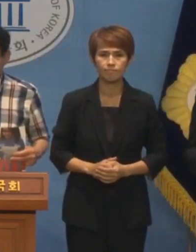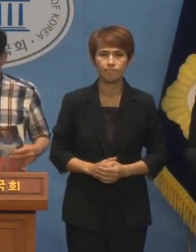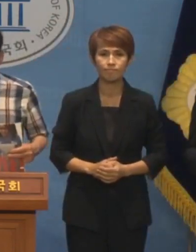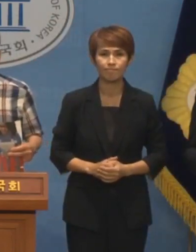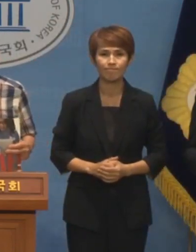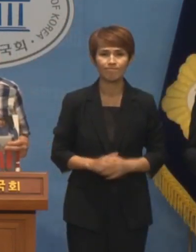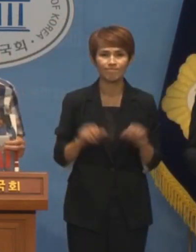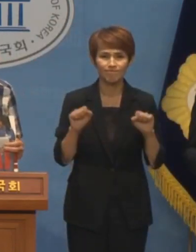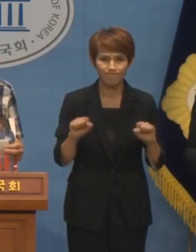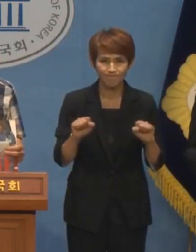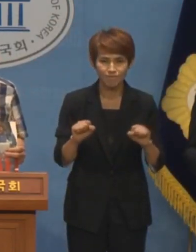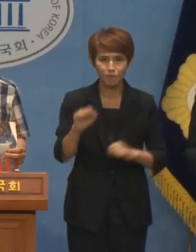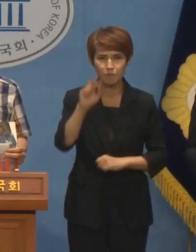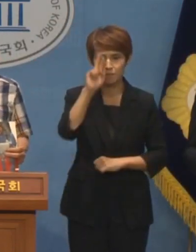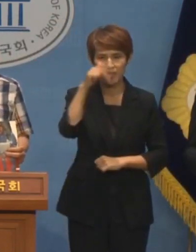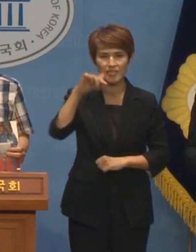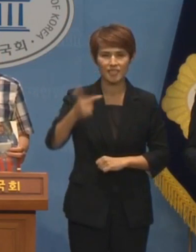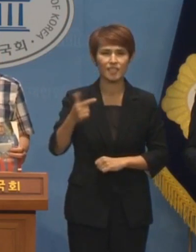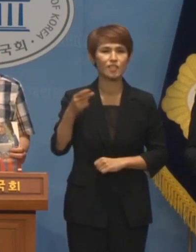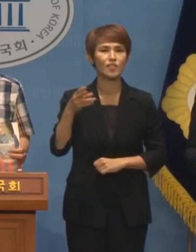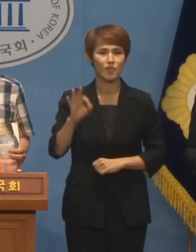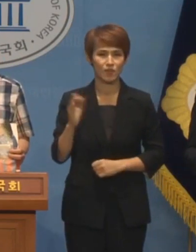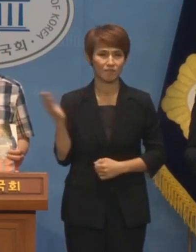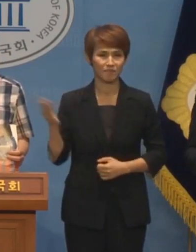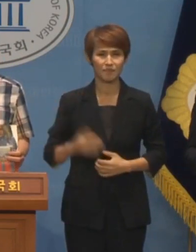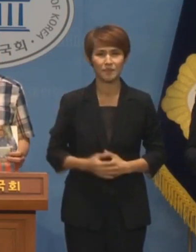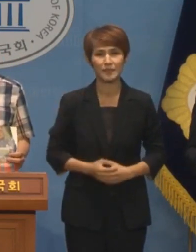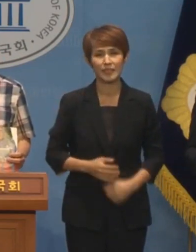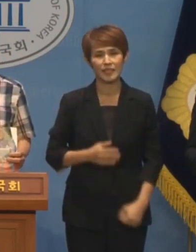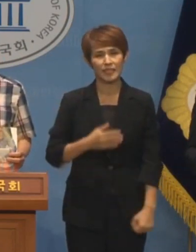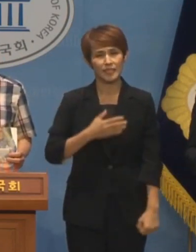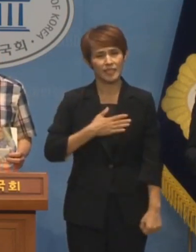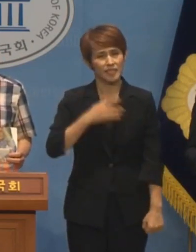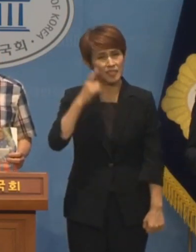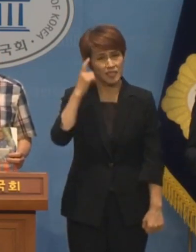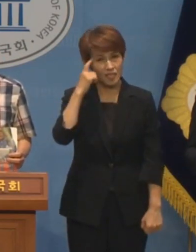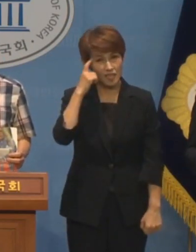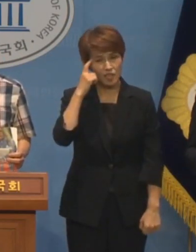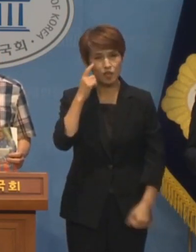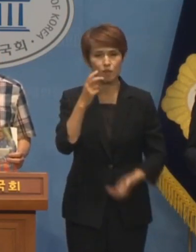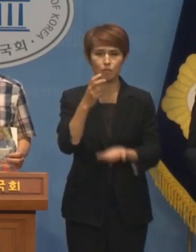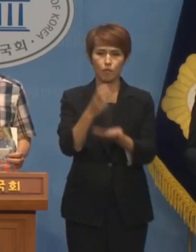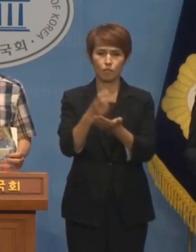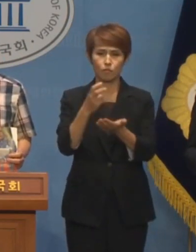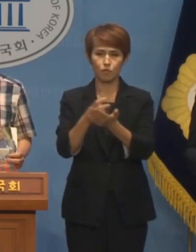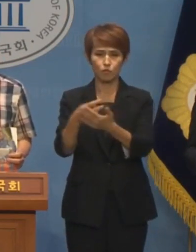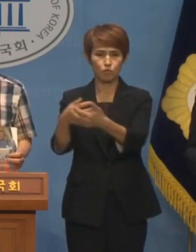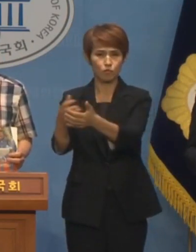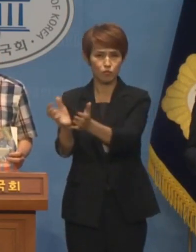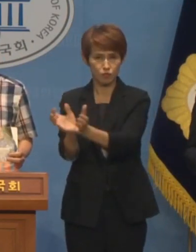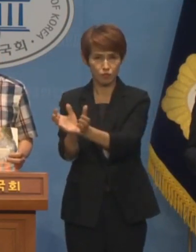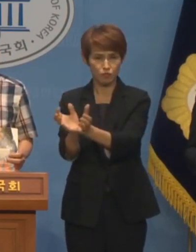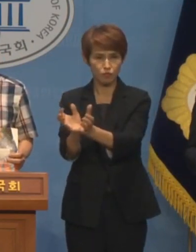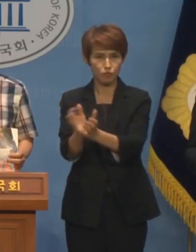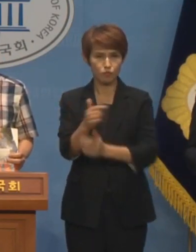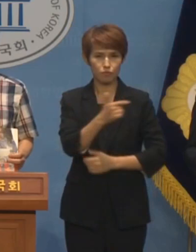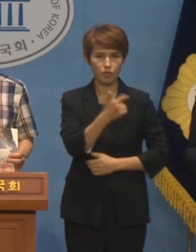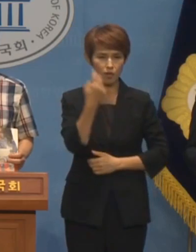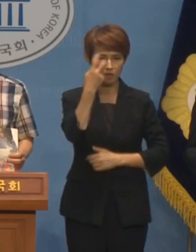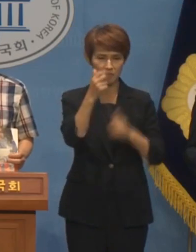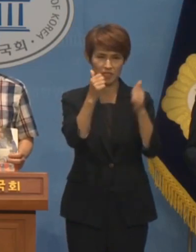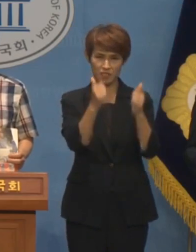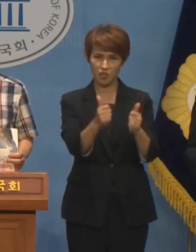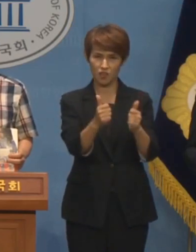네, 안녕하세요. 박진영입니다. 제가 보기에는 법무부와 대검찰청이